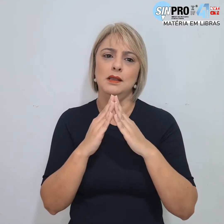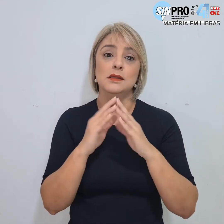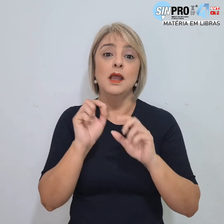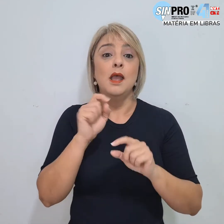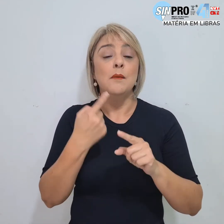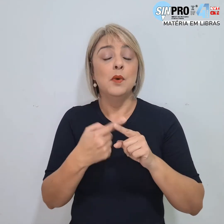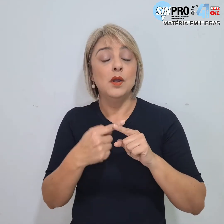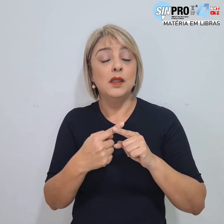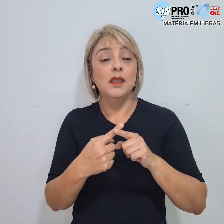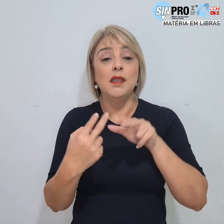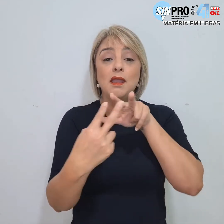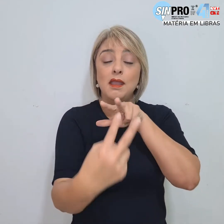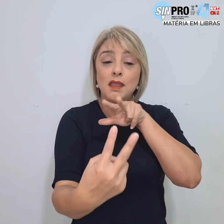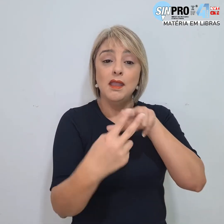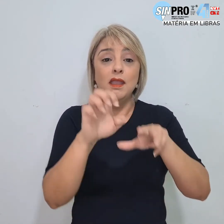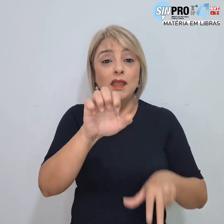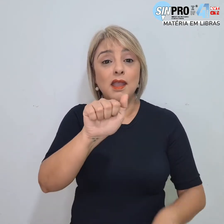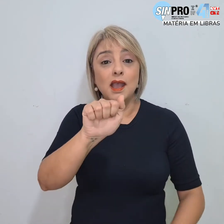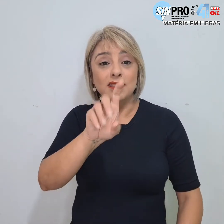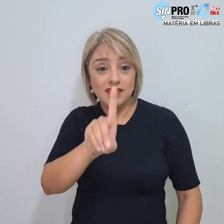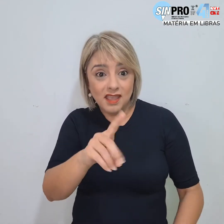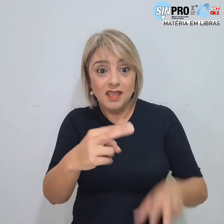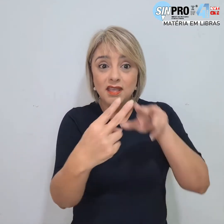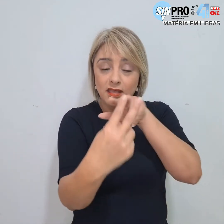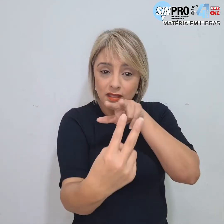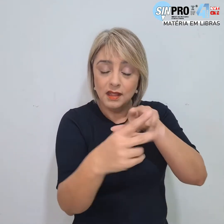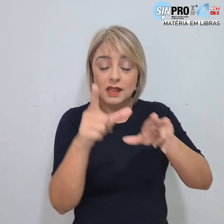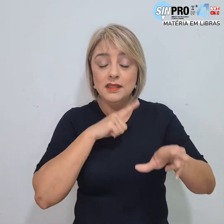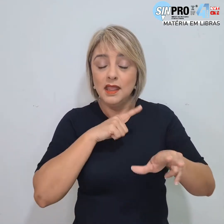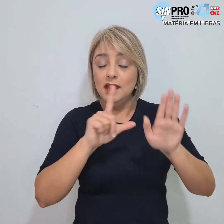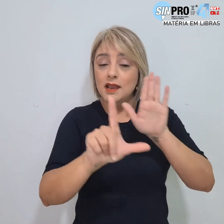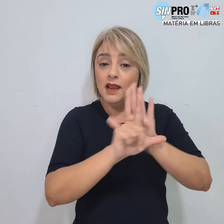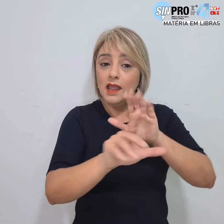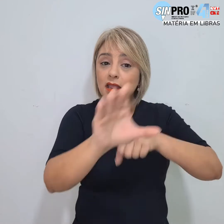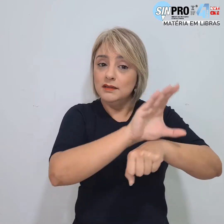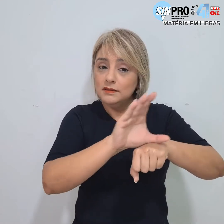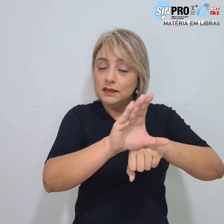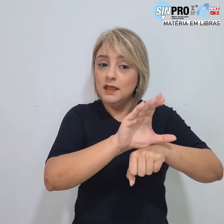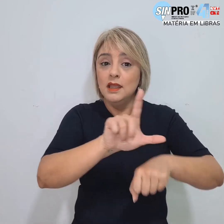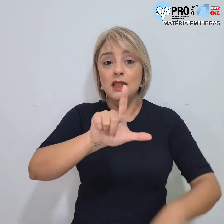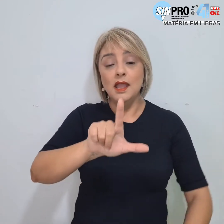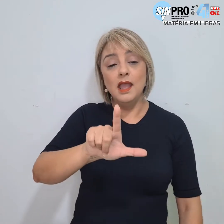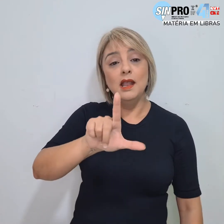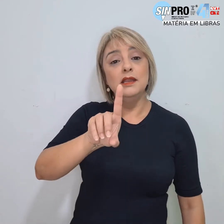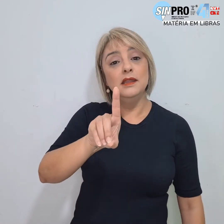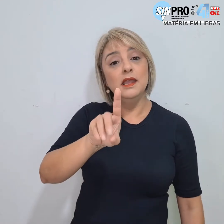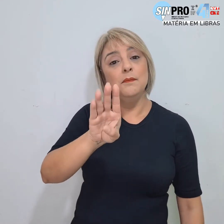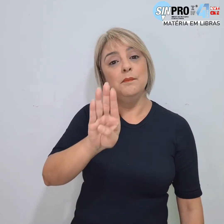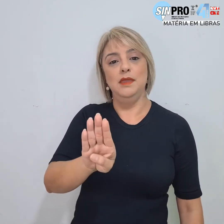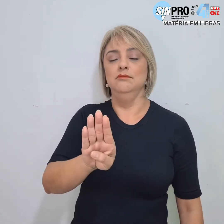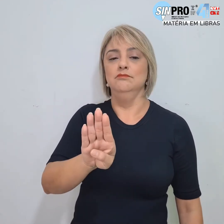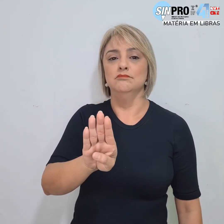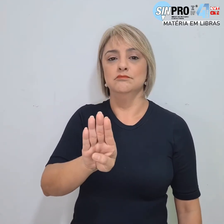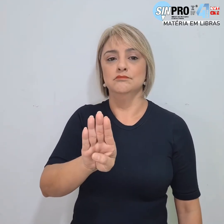EAD tem previsão legal na Constituição Federal e na Lei de Diretrizes e Bases da Educação.